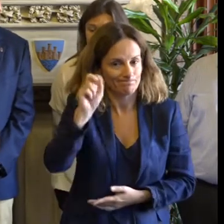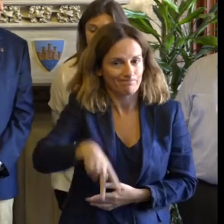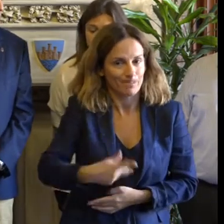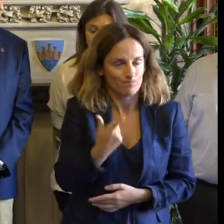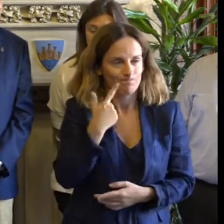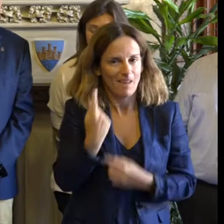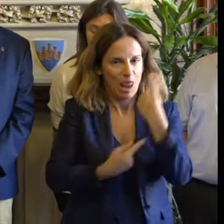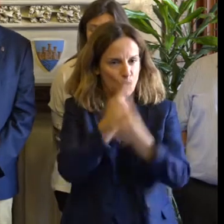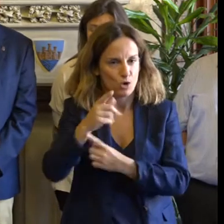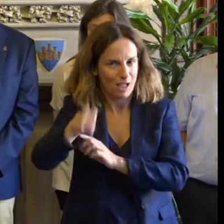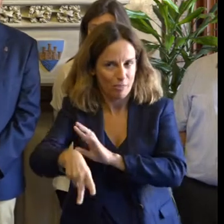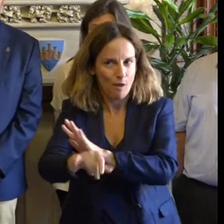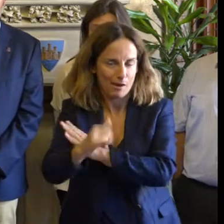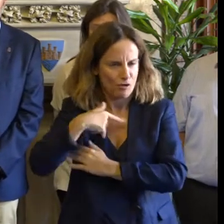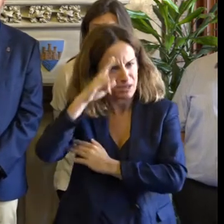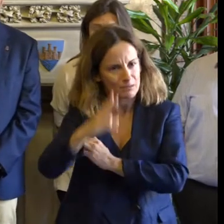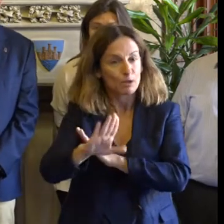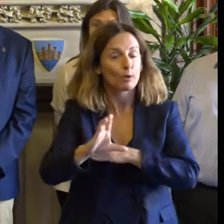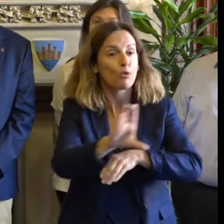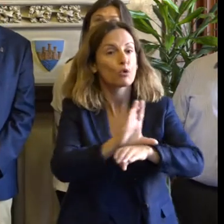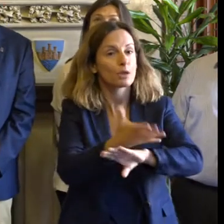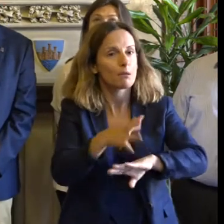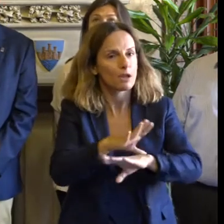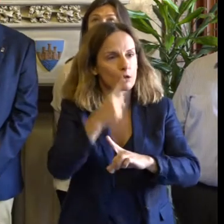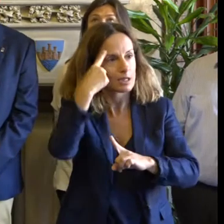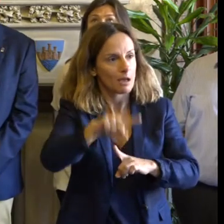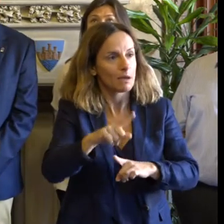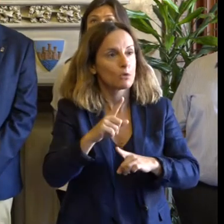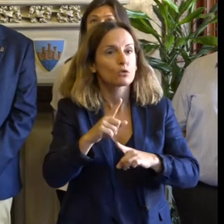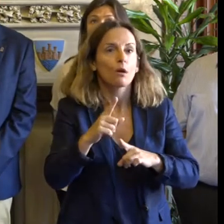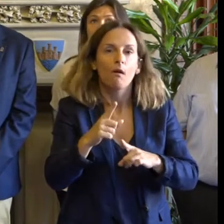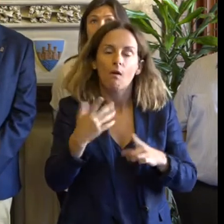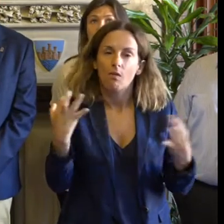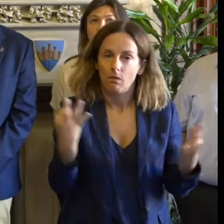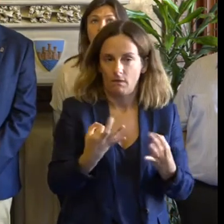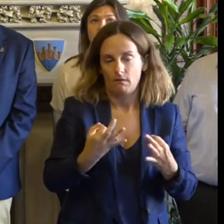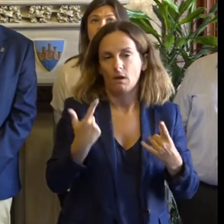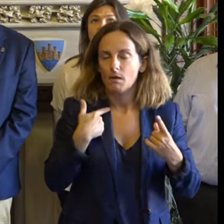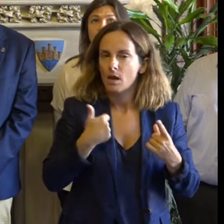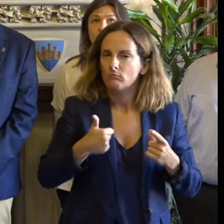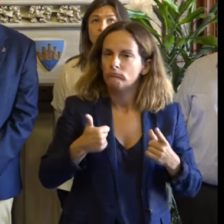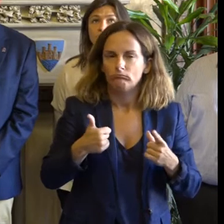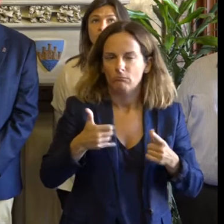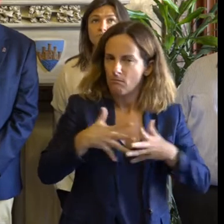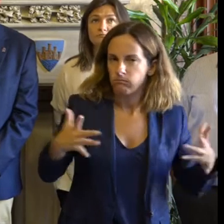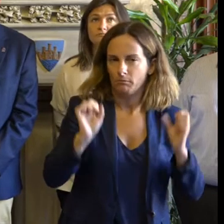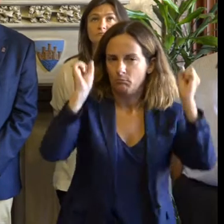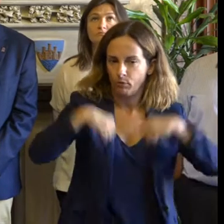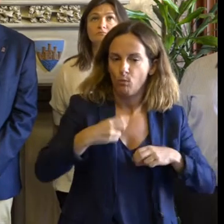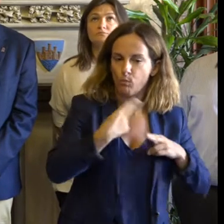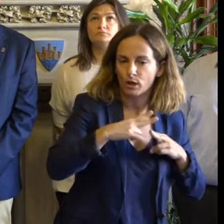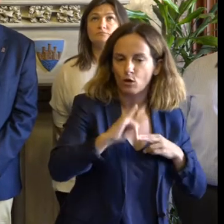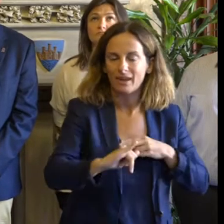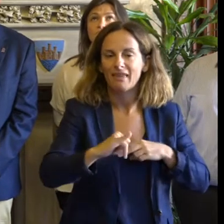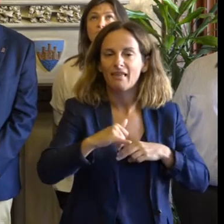del Consell de Mallorca sabem que aquesta és una qüestió que requereix del més ampli consens polític i ciutadà. Un tret diferencial de la nostra identitat